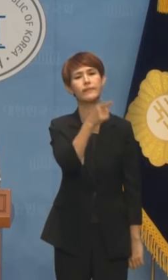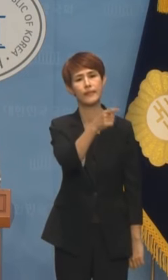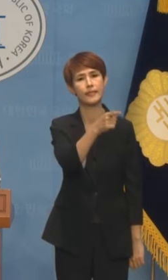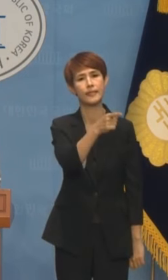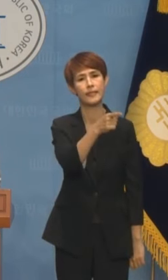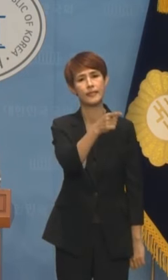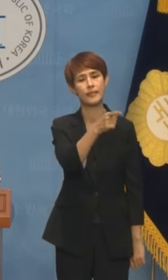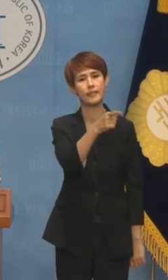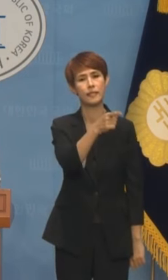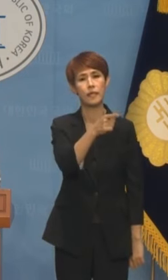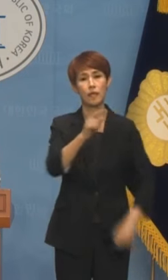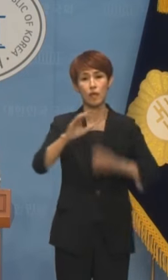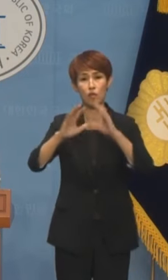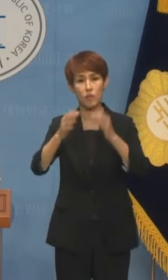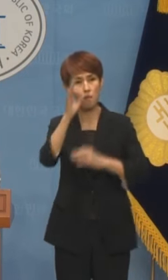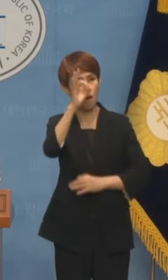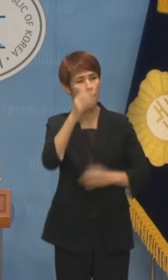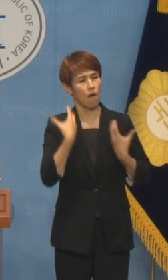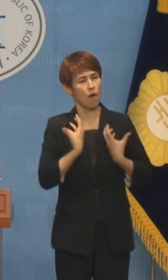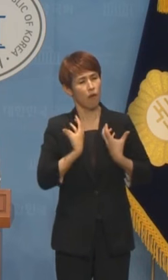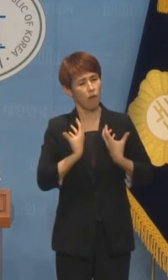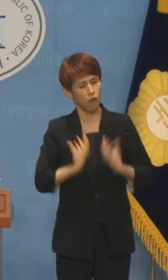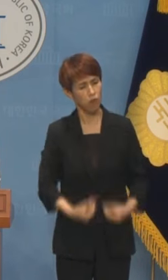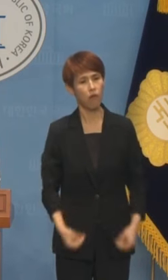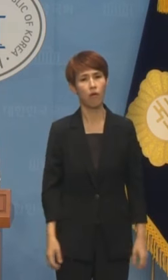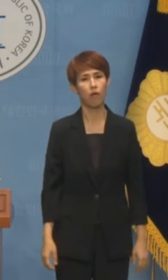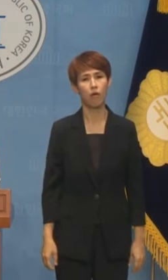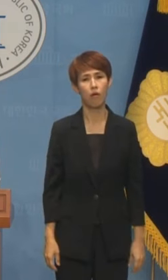보며 국민은 절망했습니다.